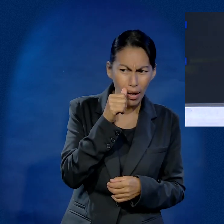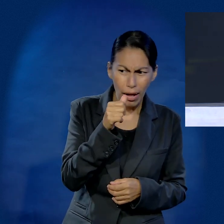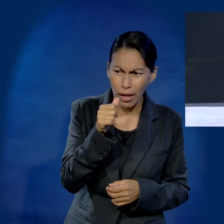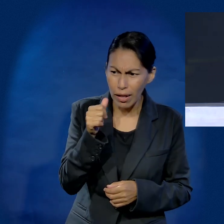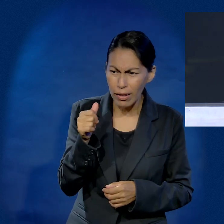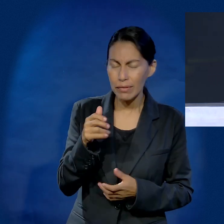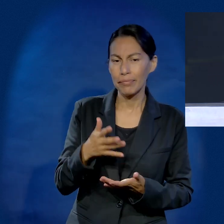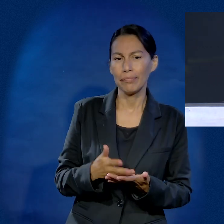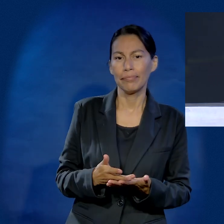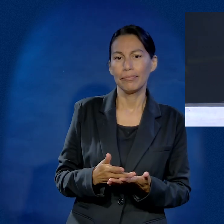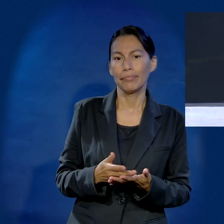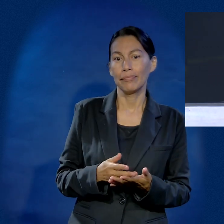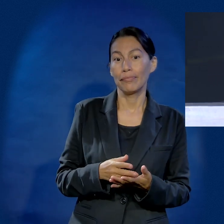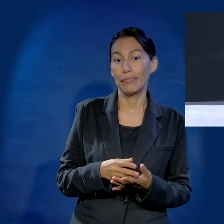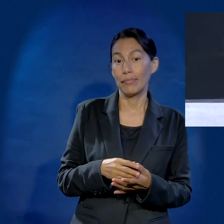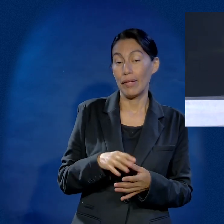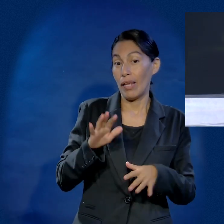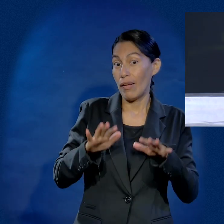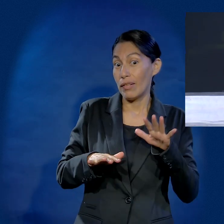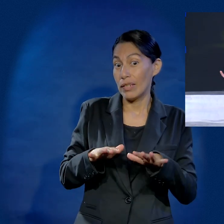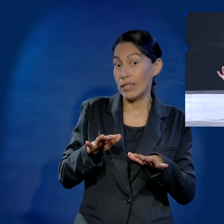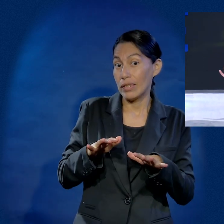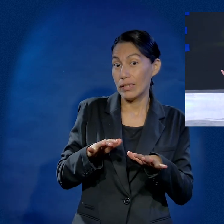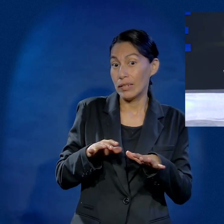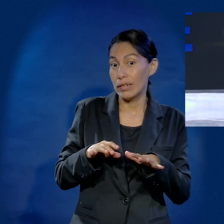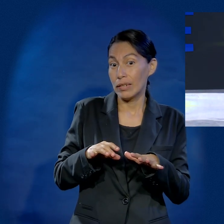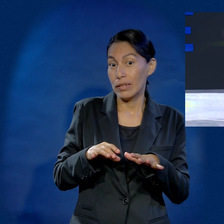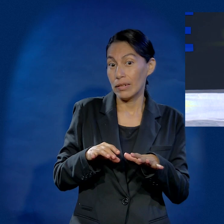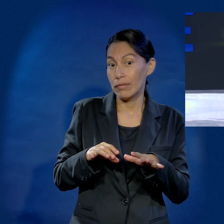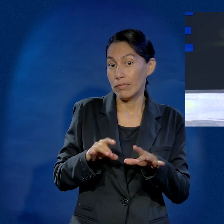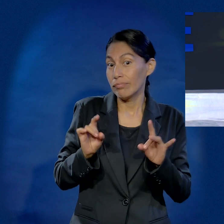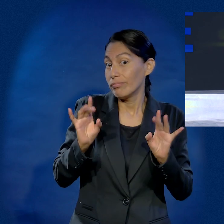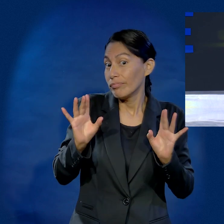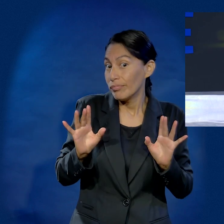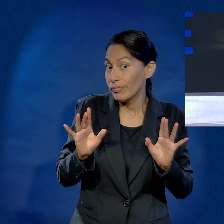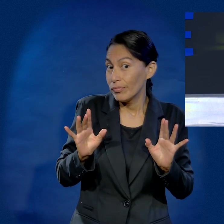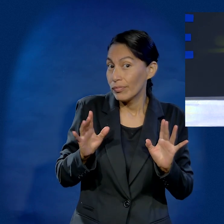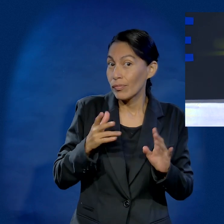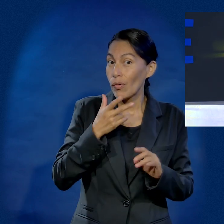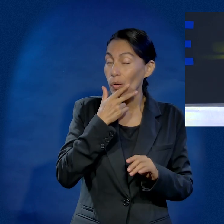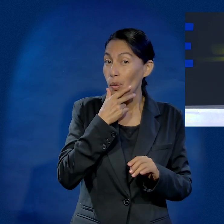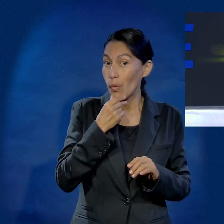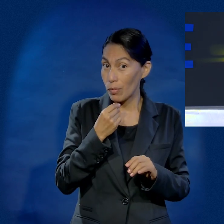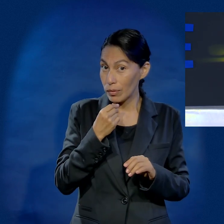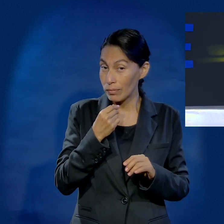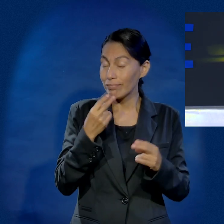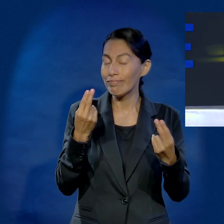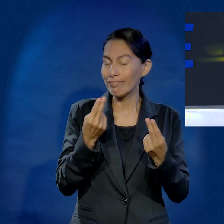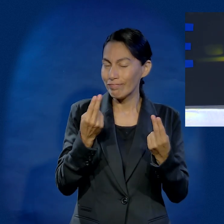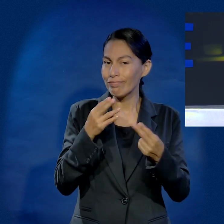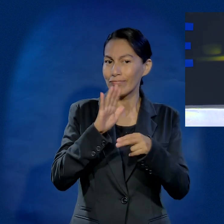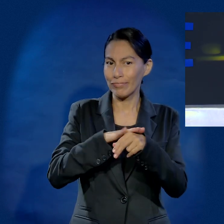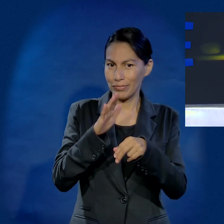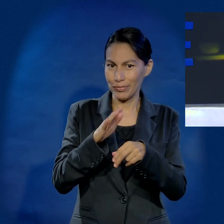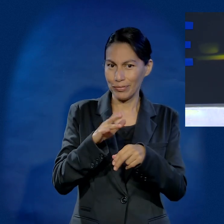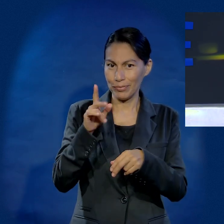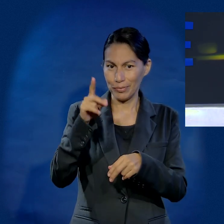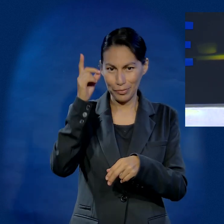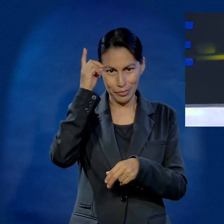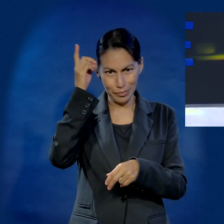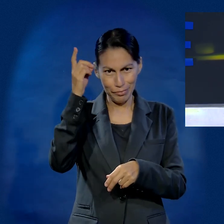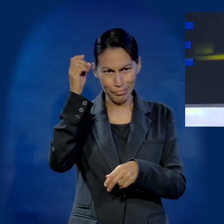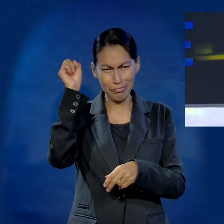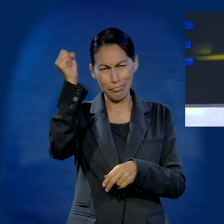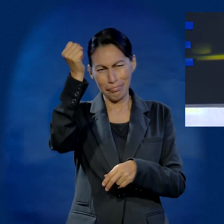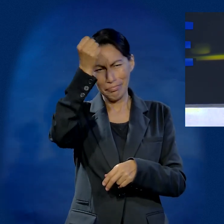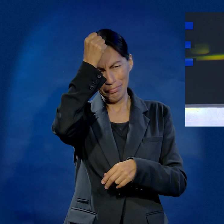señales. Solo en algunos casos muy especiales, solo en algunos casos, hay chicos que sí van a requerir más, pero